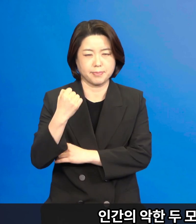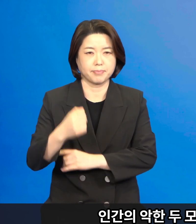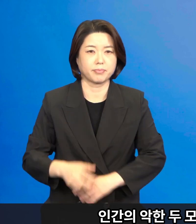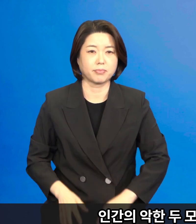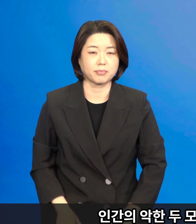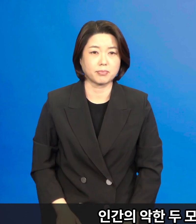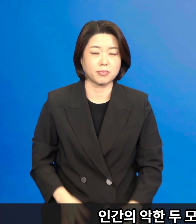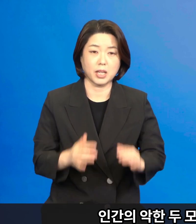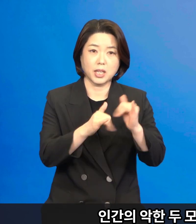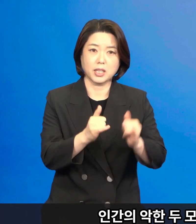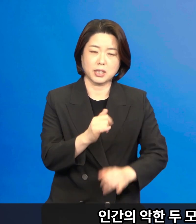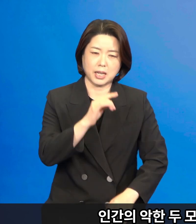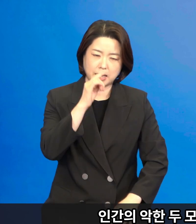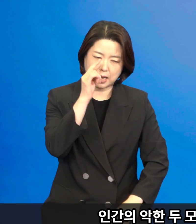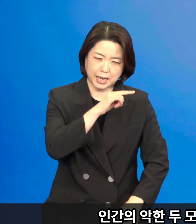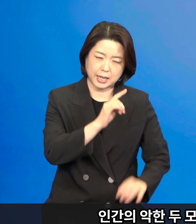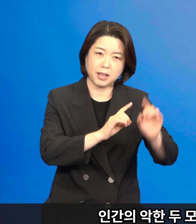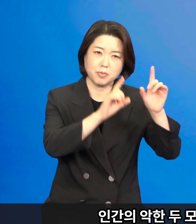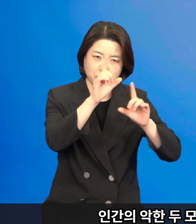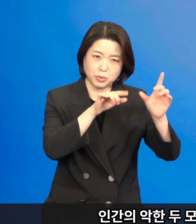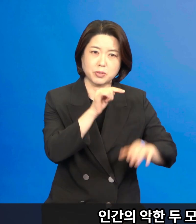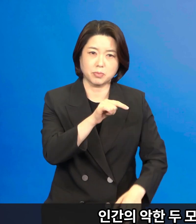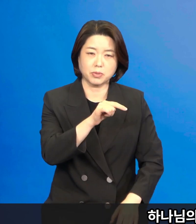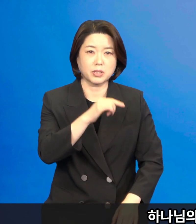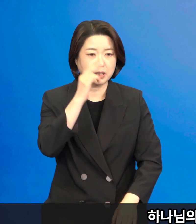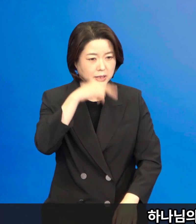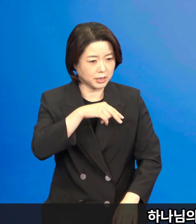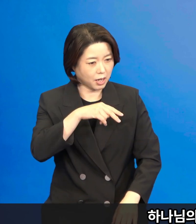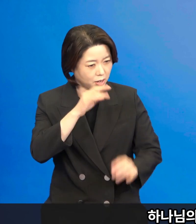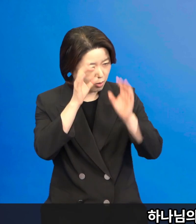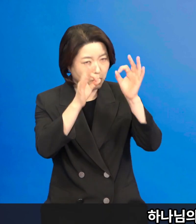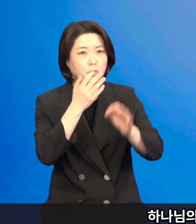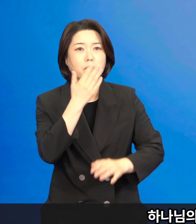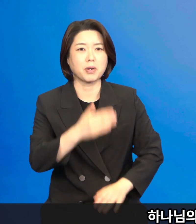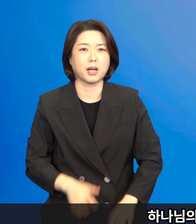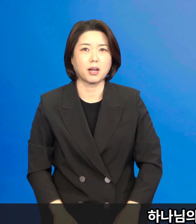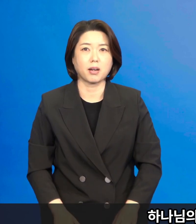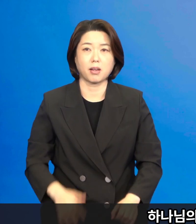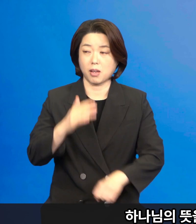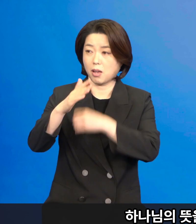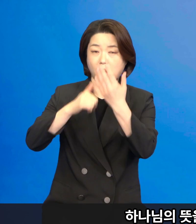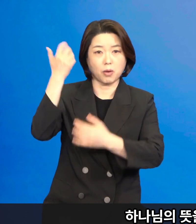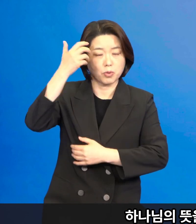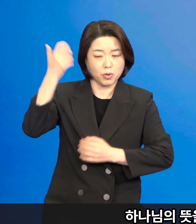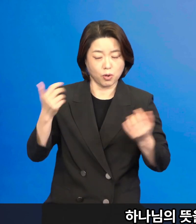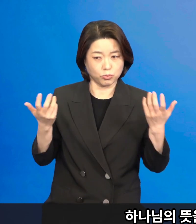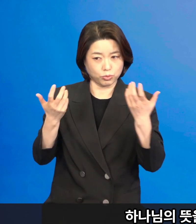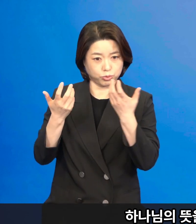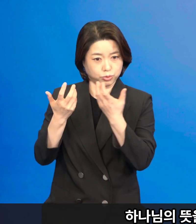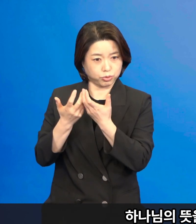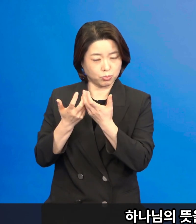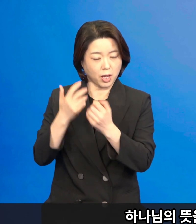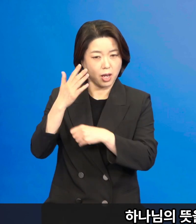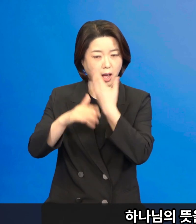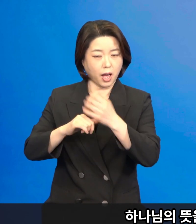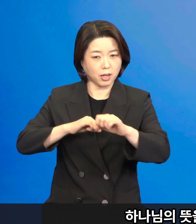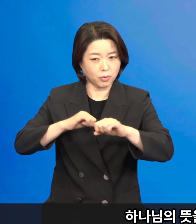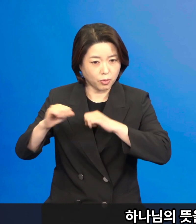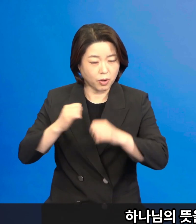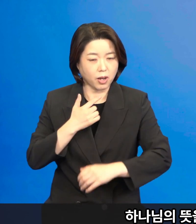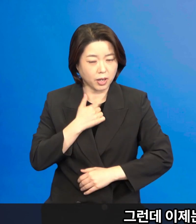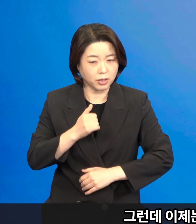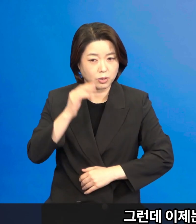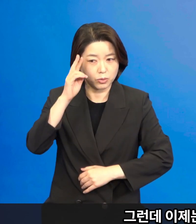두 모습은 사울에게서 발견됩니다. 하나님의 영으로 충만하여서 하나님의 뜻을 행하였던 사울의